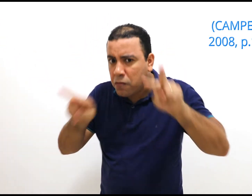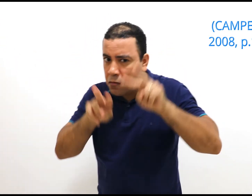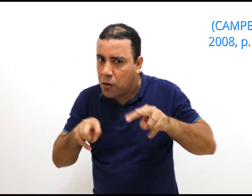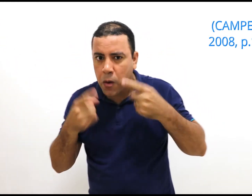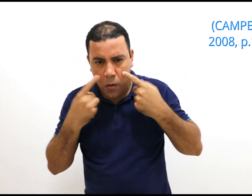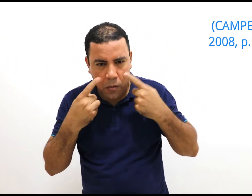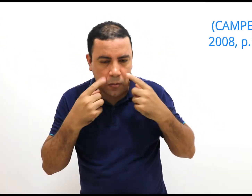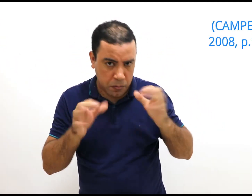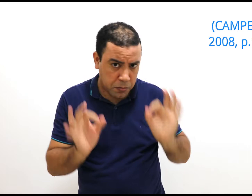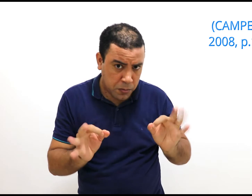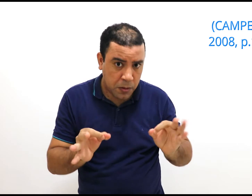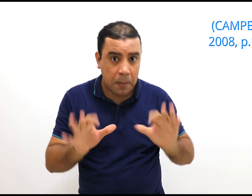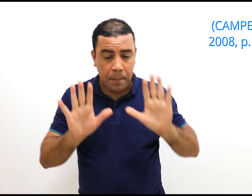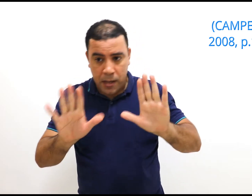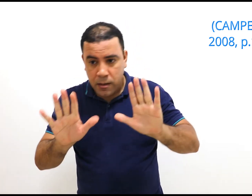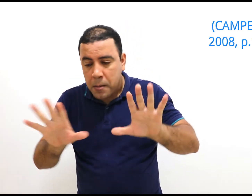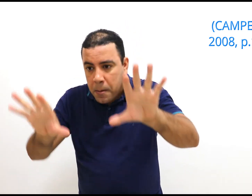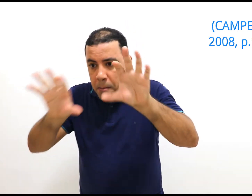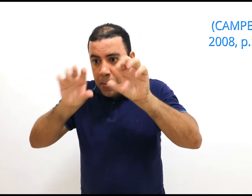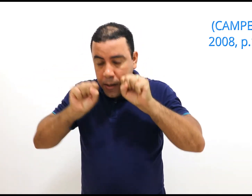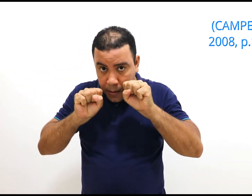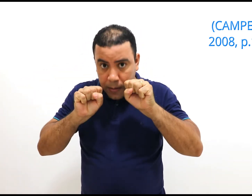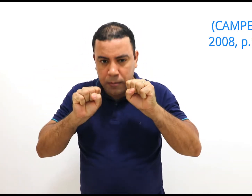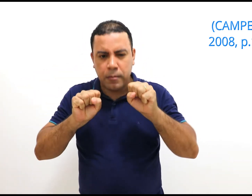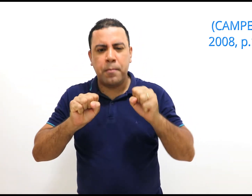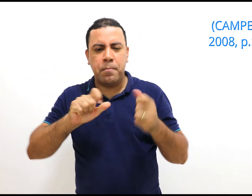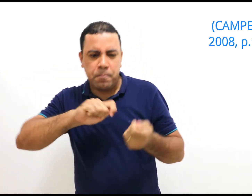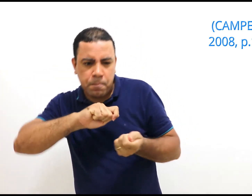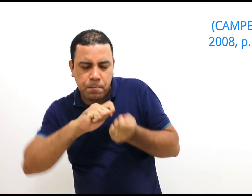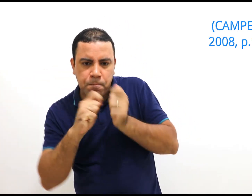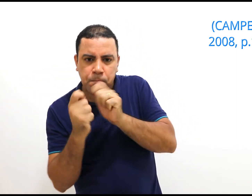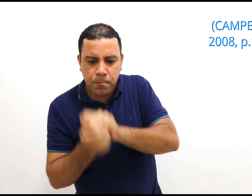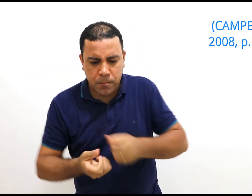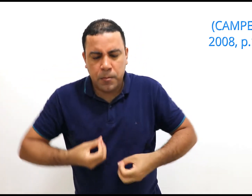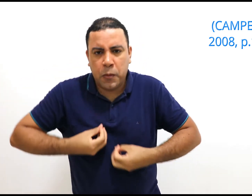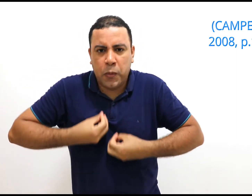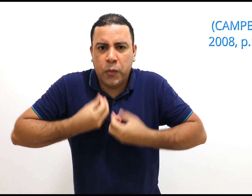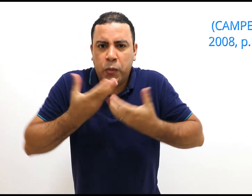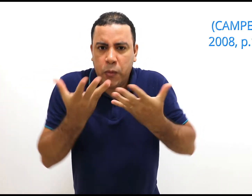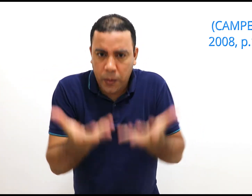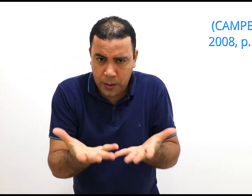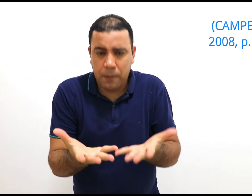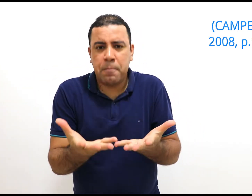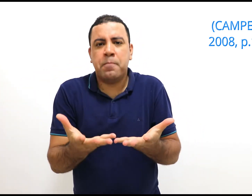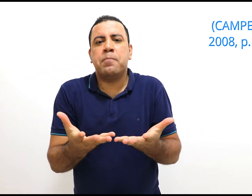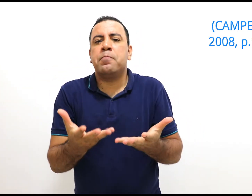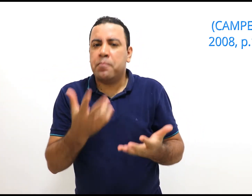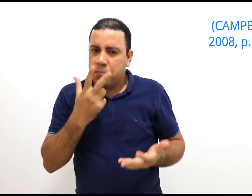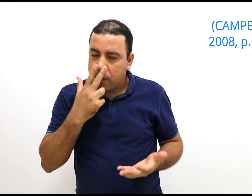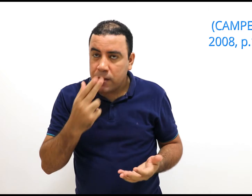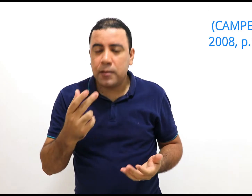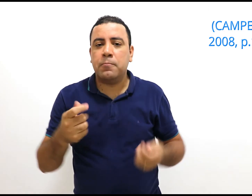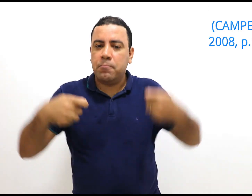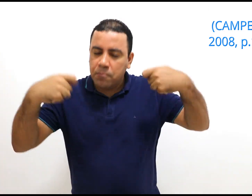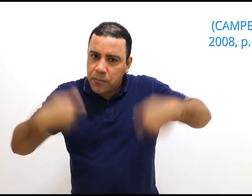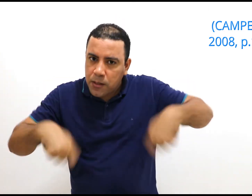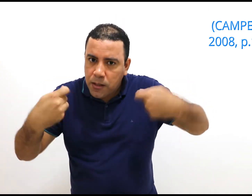necessita interpretar e dar sentido ao que estamos vendo. Por isso,